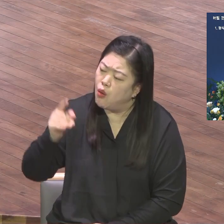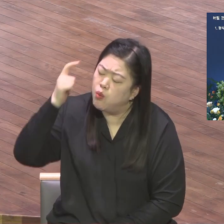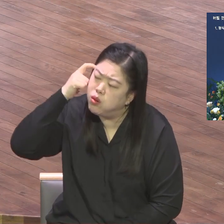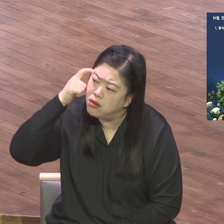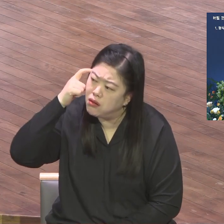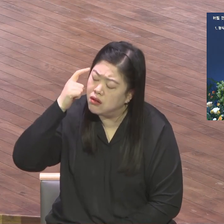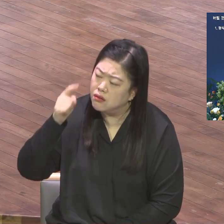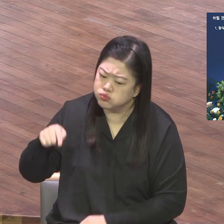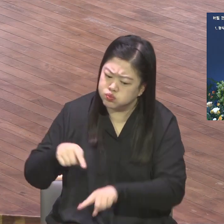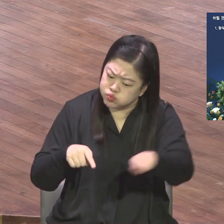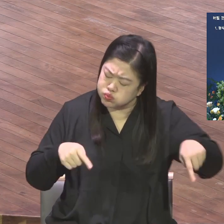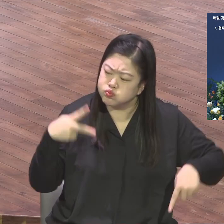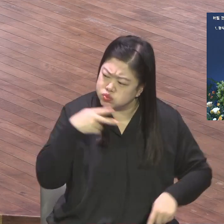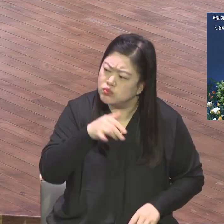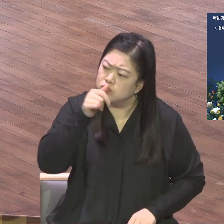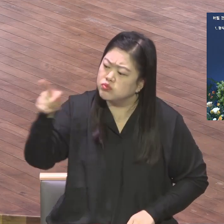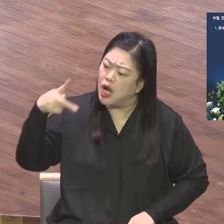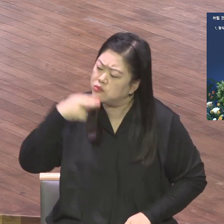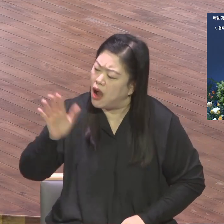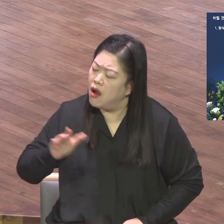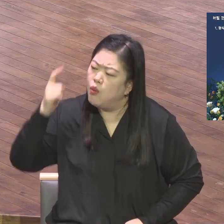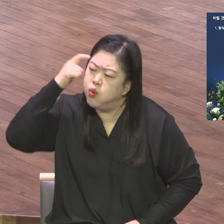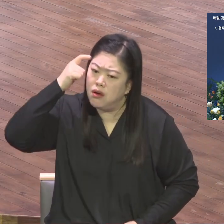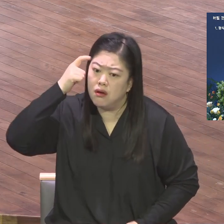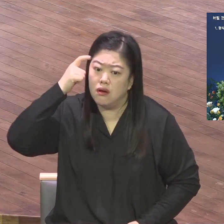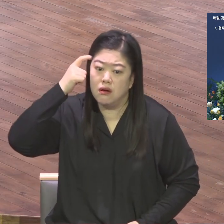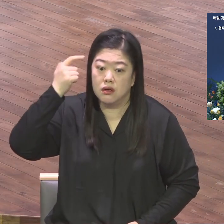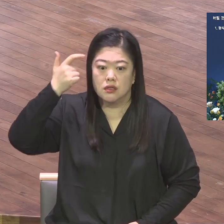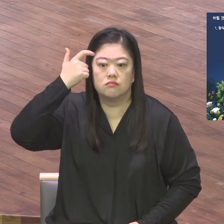제자들은 금식하지 않느냐라는 이 질문.